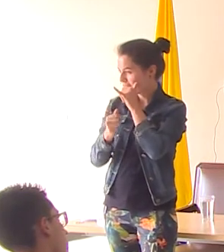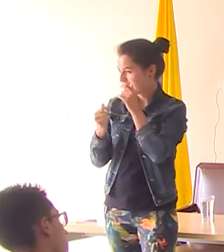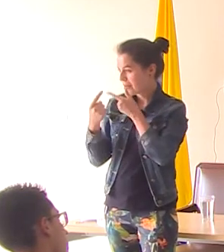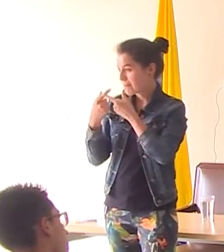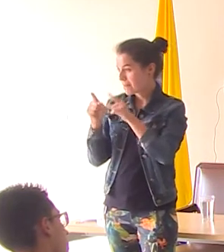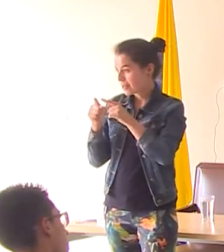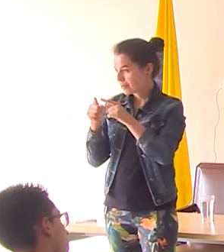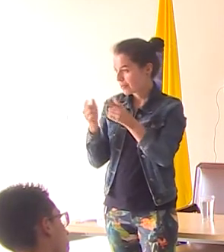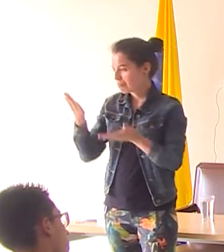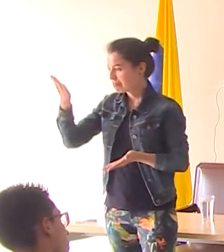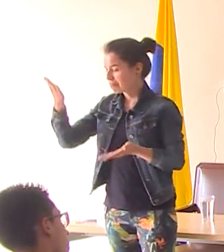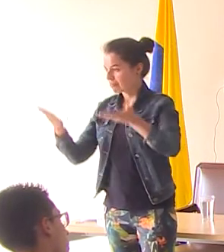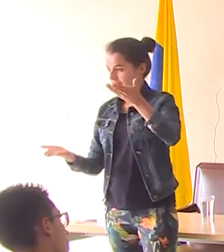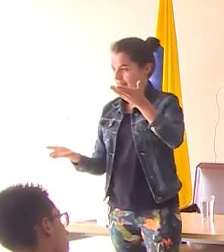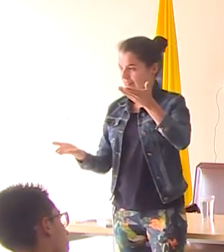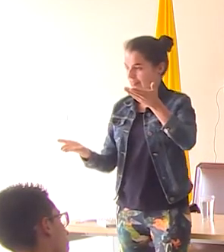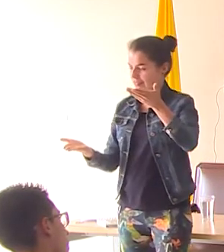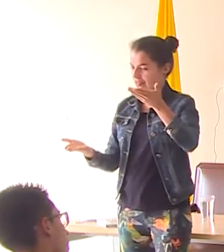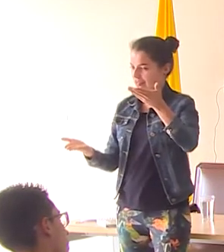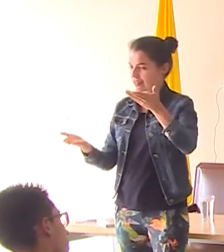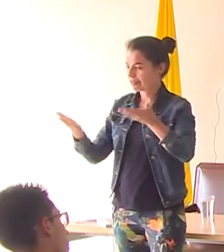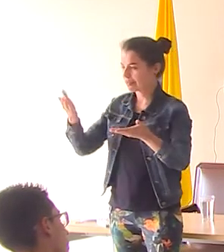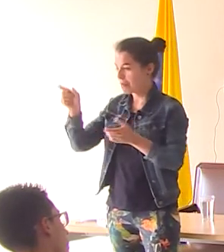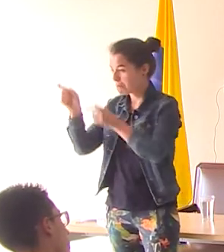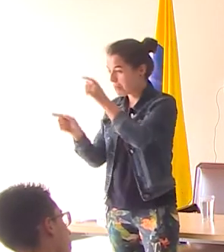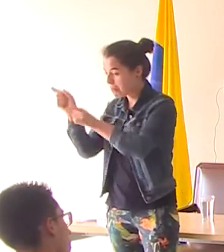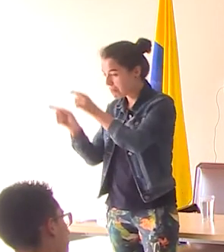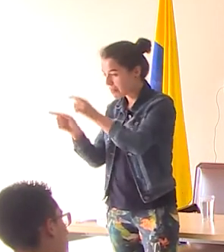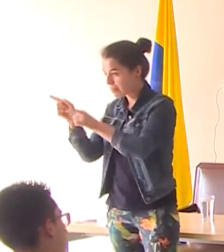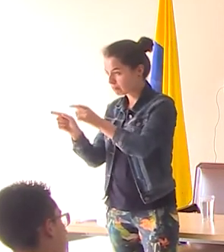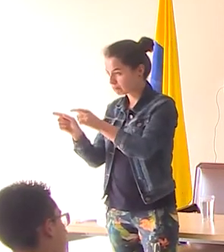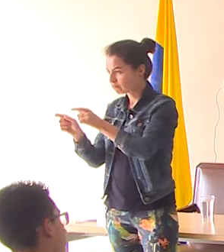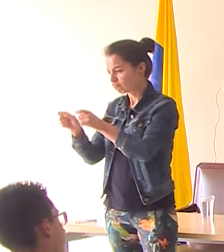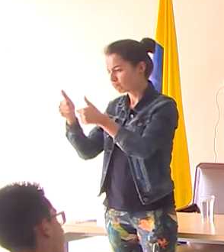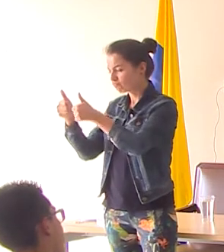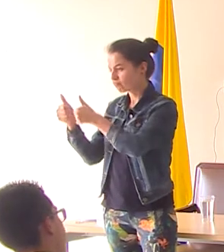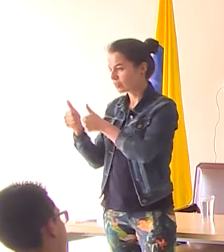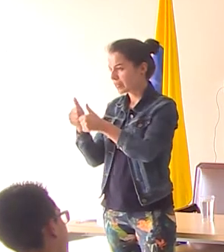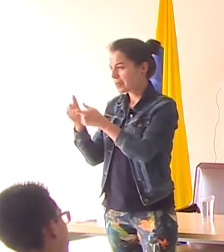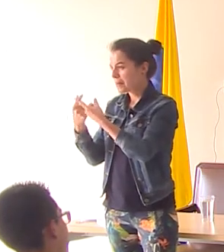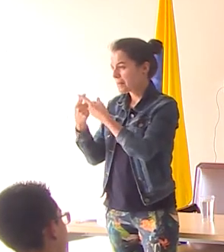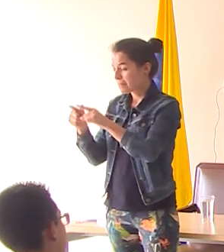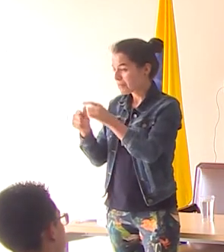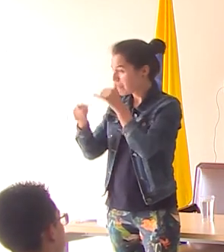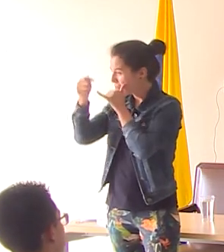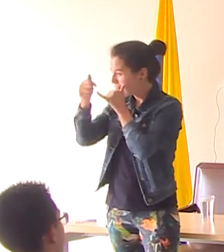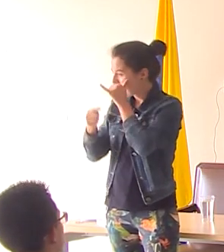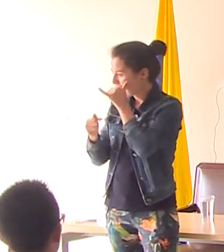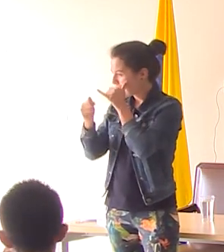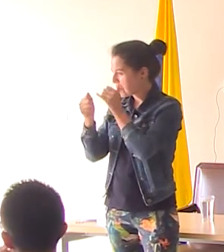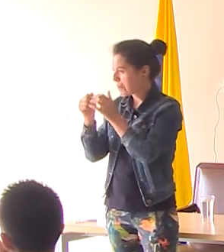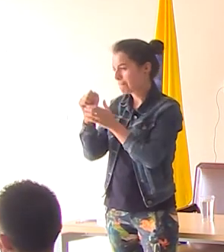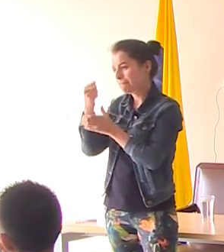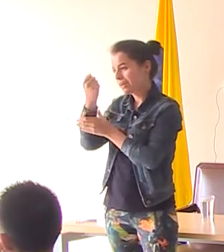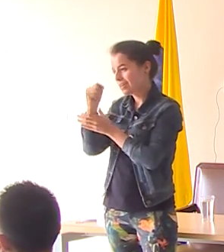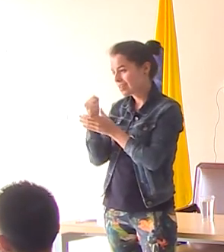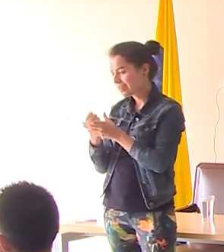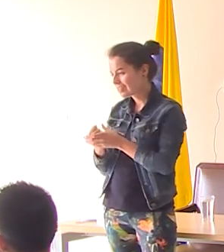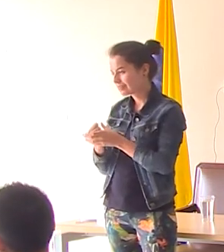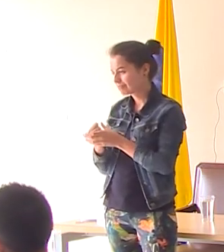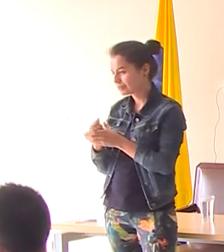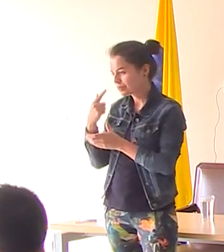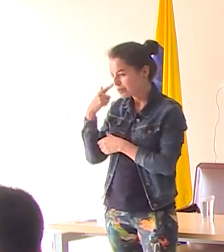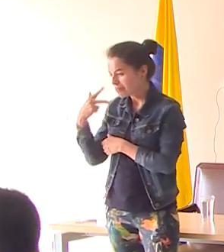cantidad de población versus el dinero que realmente tiene disponible por personas es un municipio muy pobre si